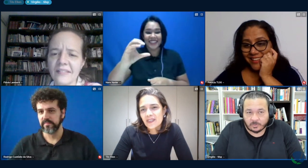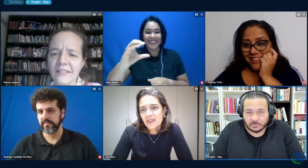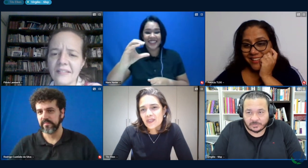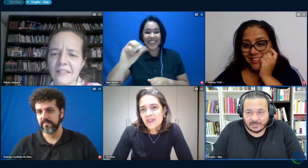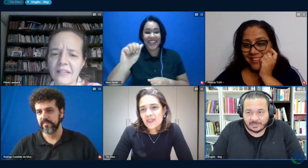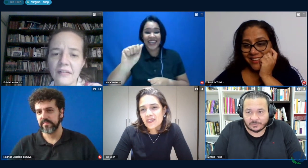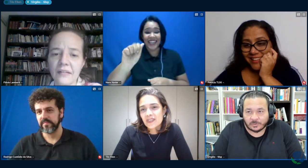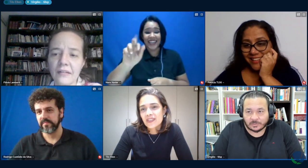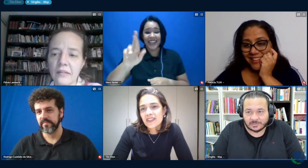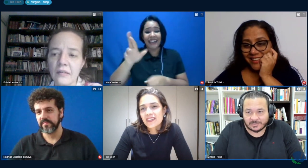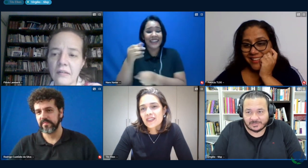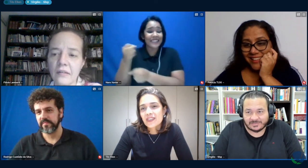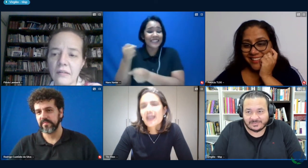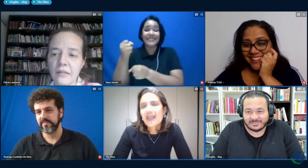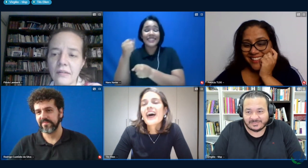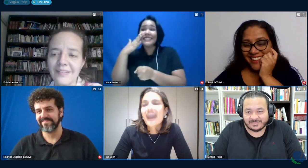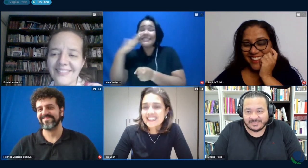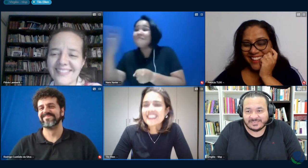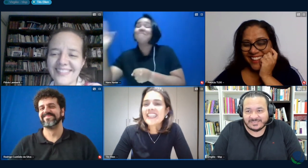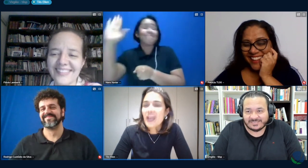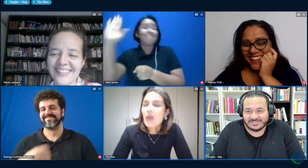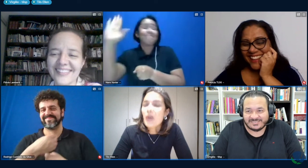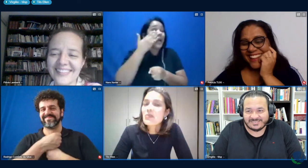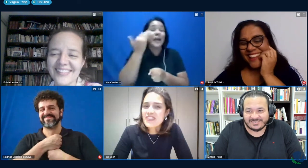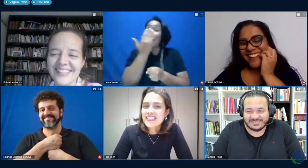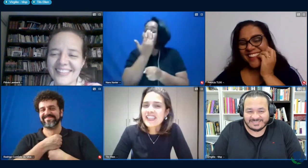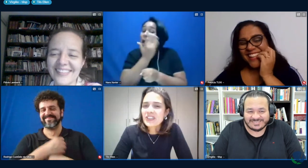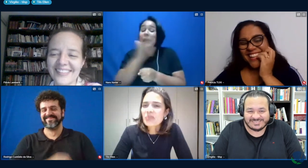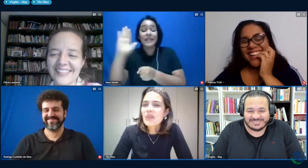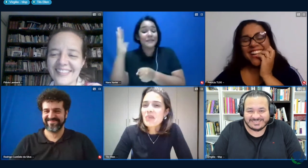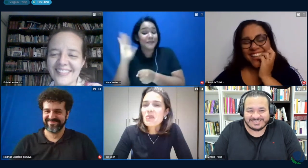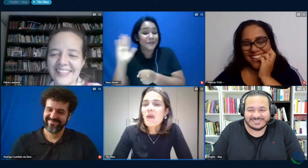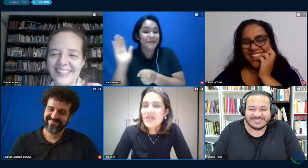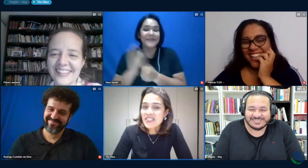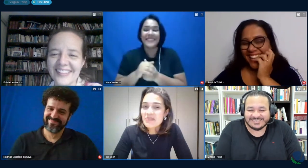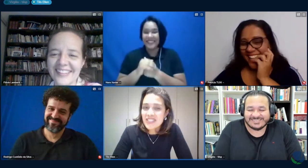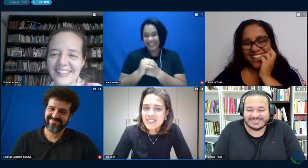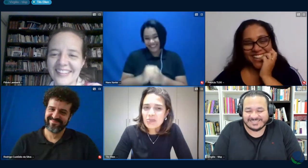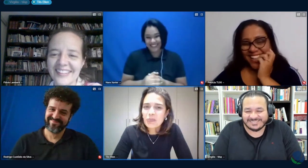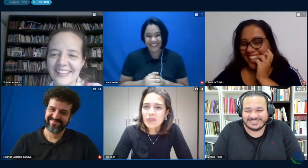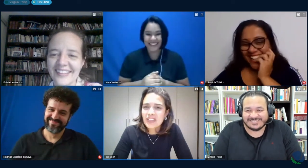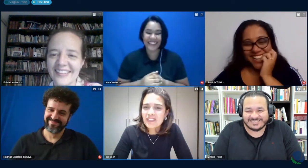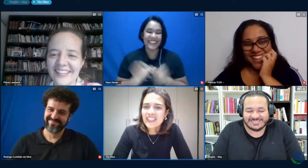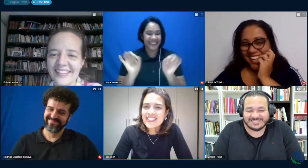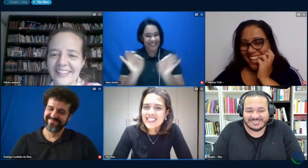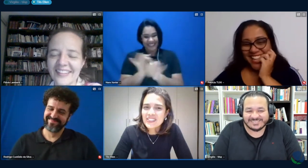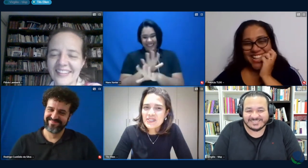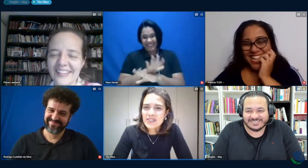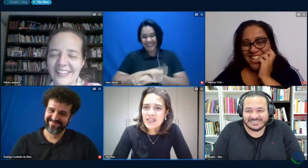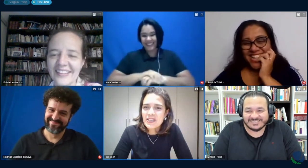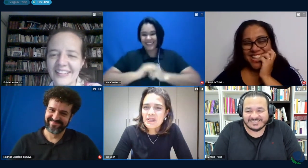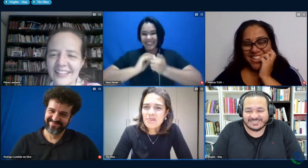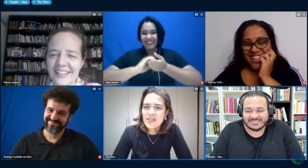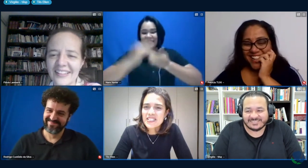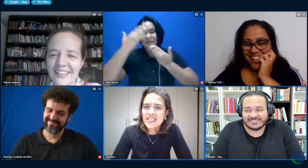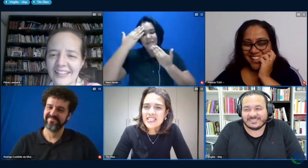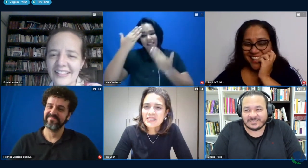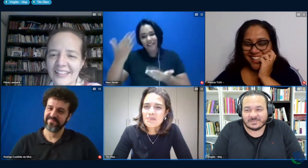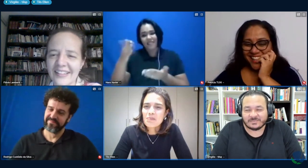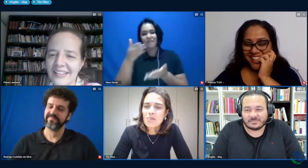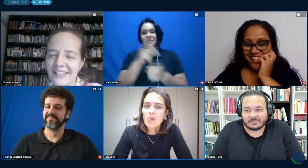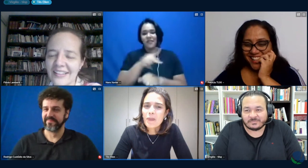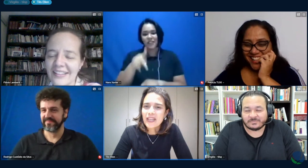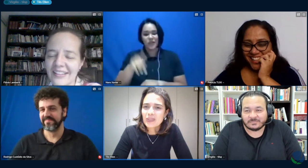É como se eu ganhasse o Oscar. Ah, sim, é como se eu estivesse ganhando um prêmio, um Oscar mesmo, por estar finalizando